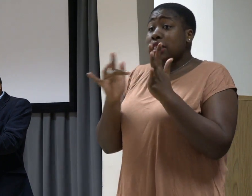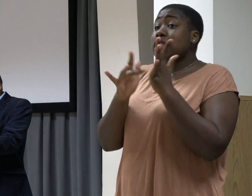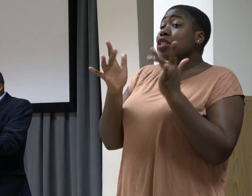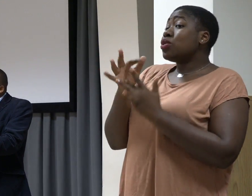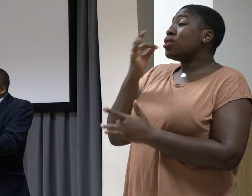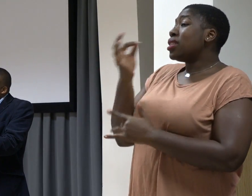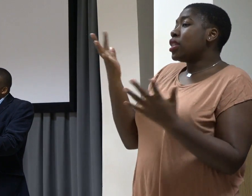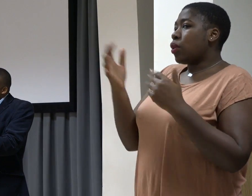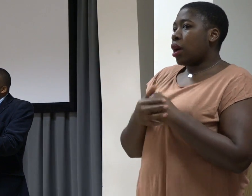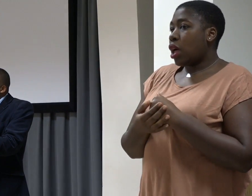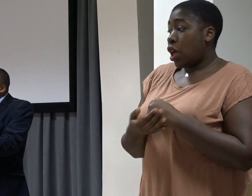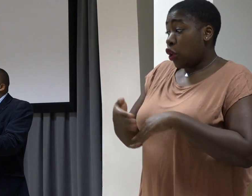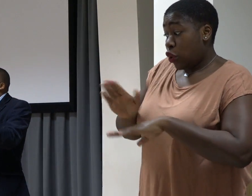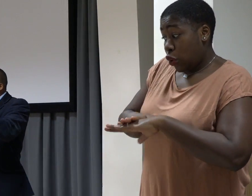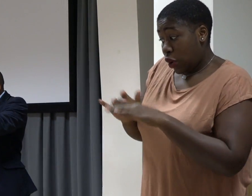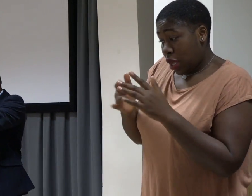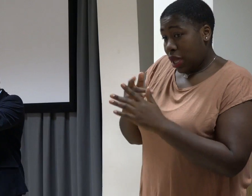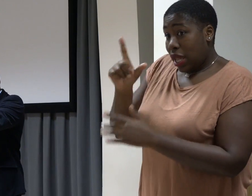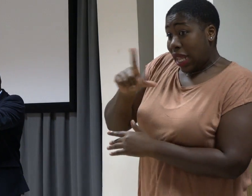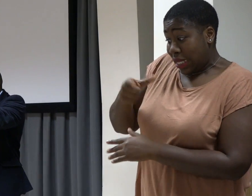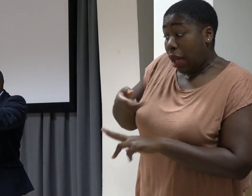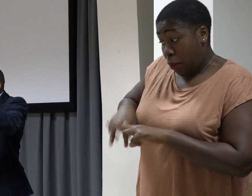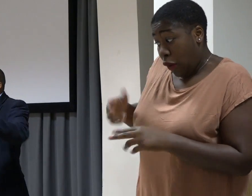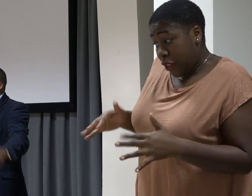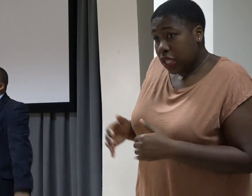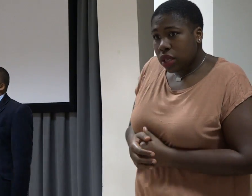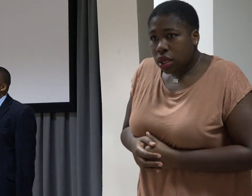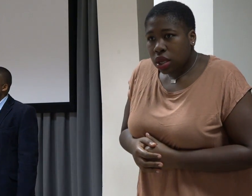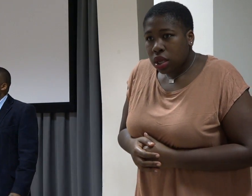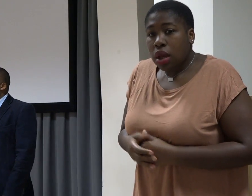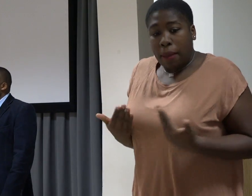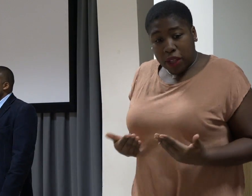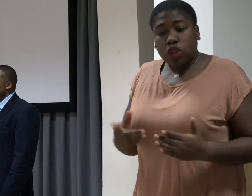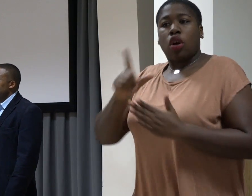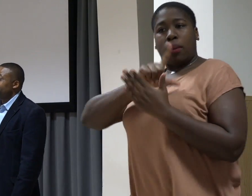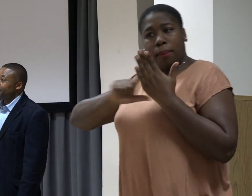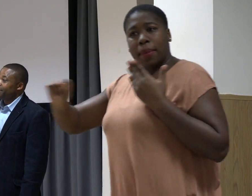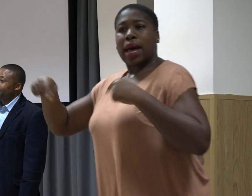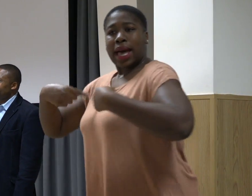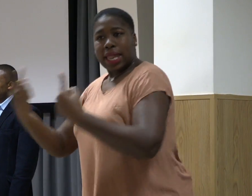avouer qu'en fait Lazare est mort. Et il dit maintenant nous pouvons partir.